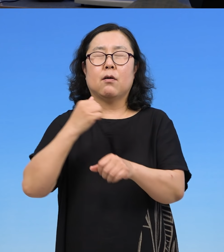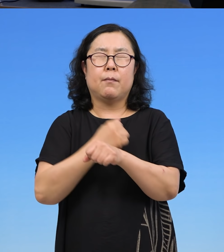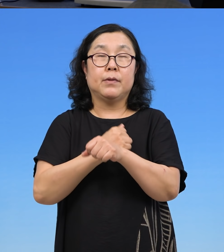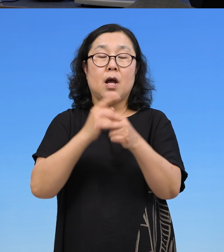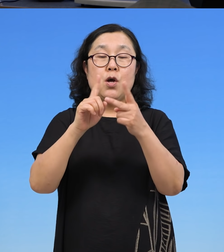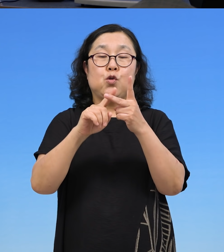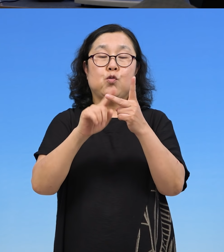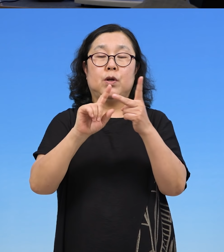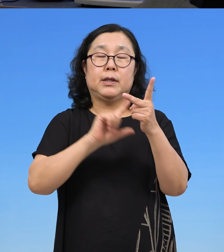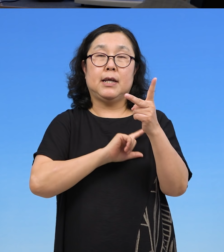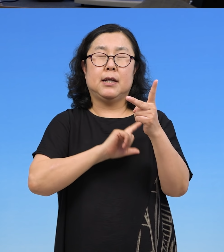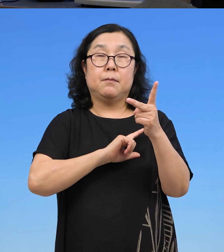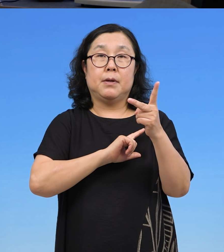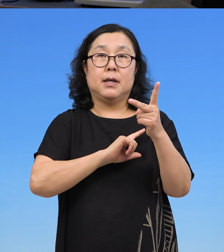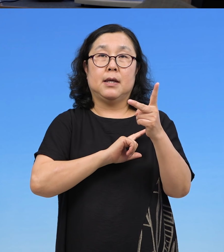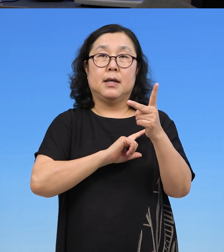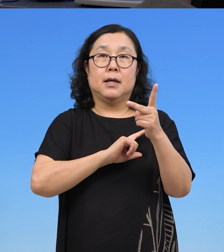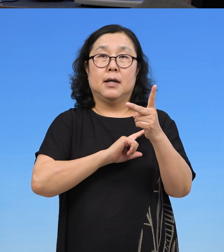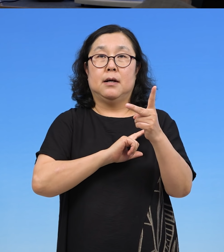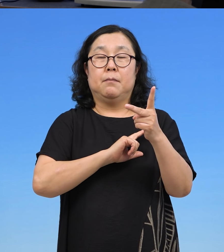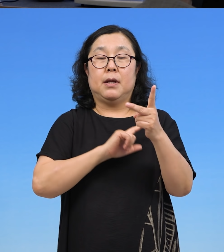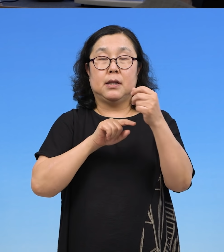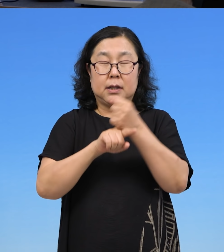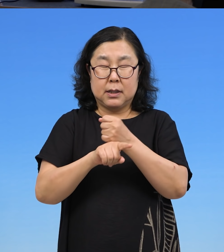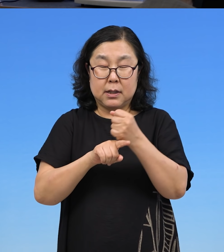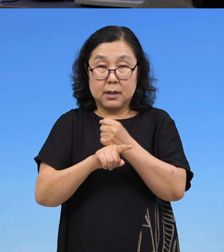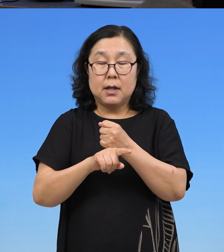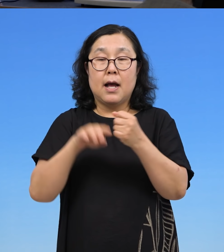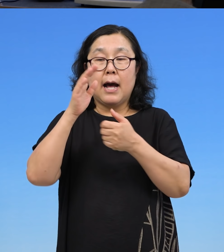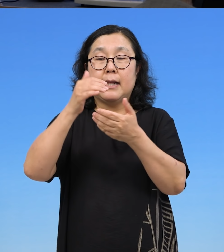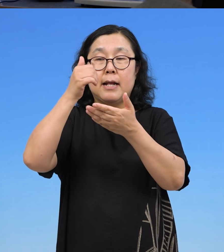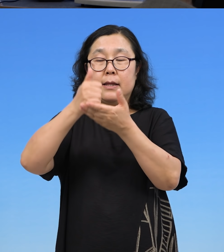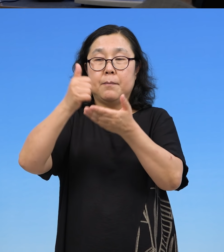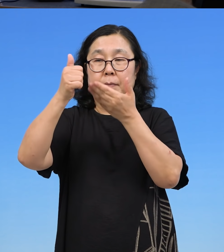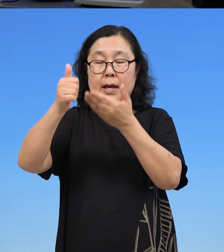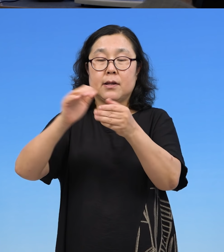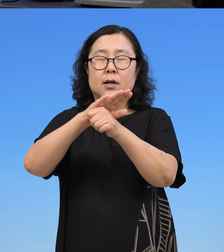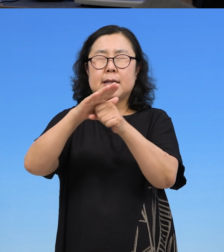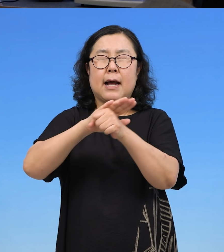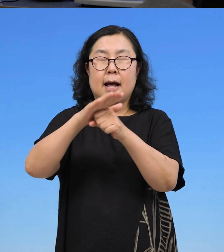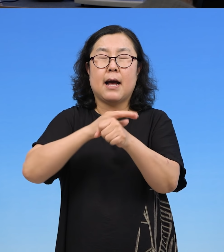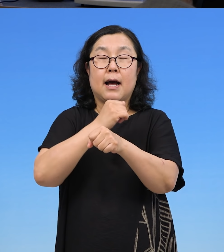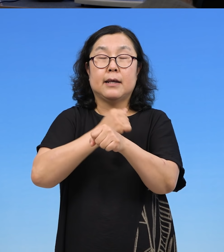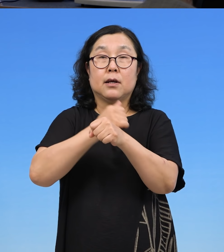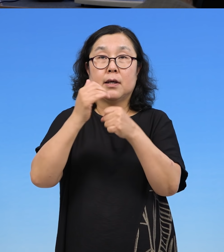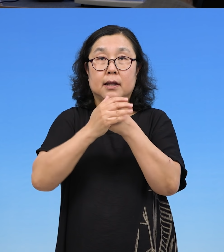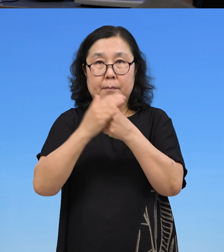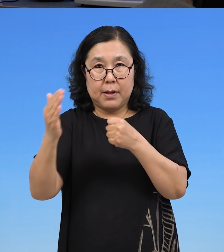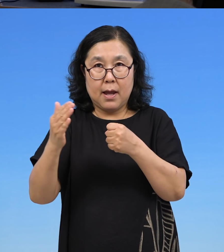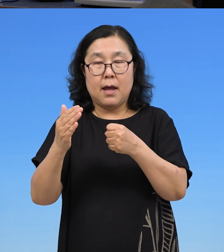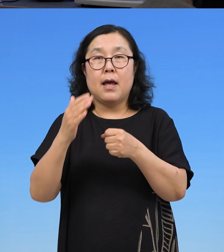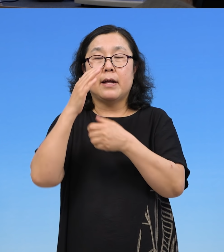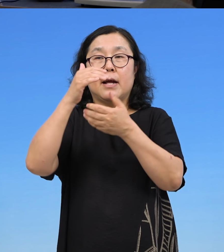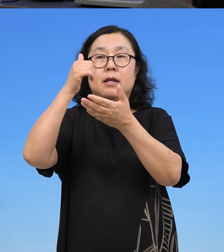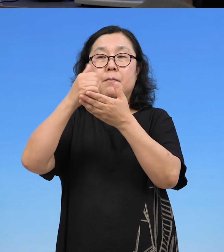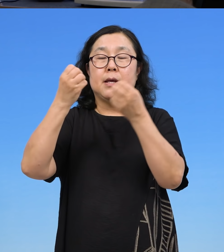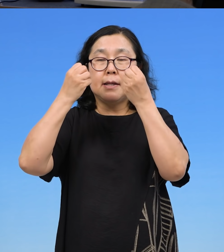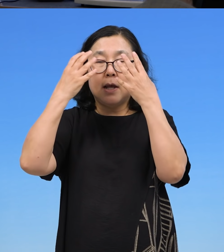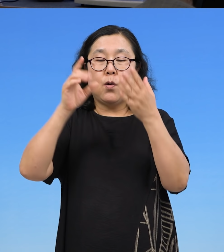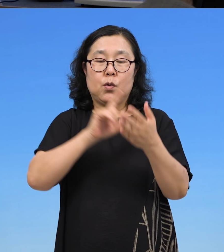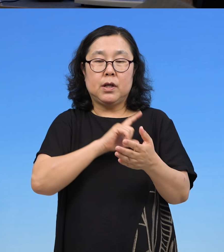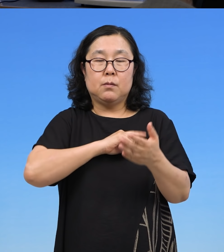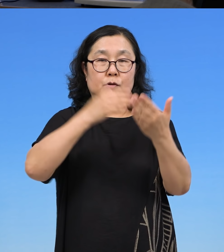여디디아예요 이는 여호와께서 사랑하셨기 때문이더라 여러분 하나님이 솔로몬에게 새로운 이름 하나를